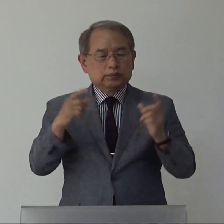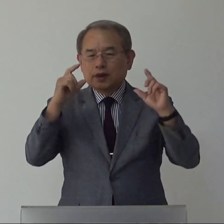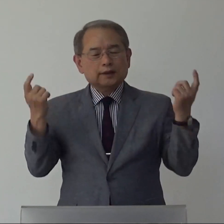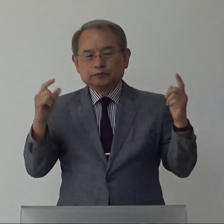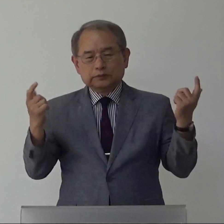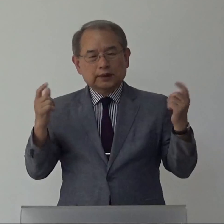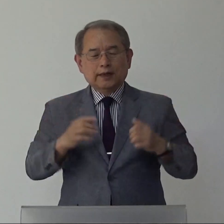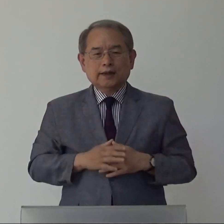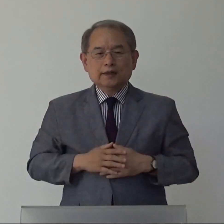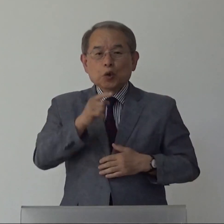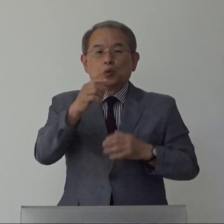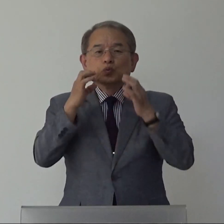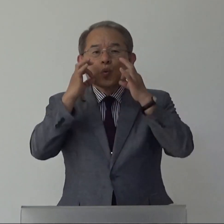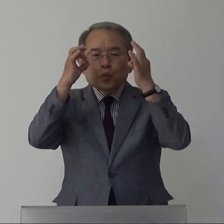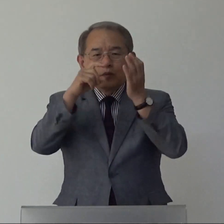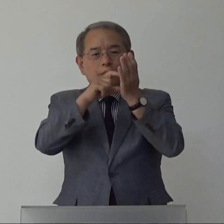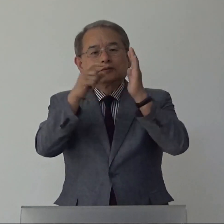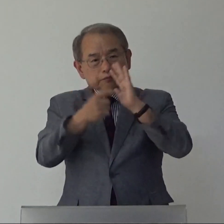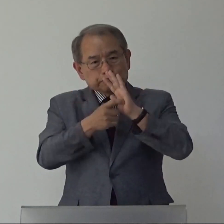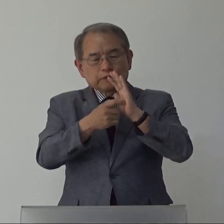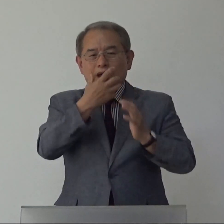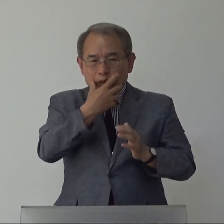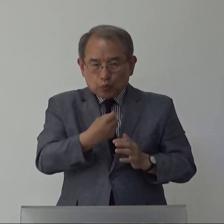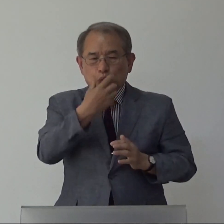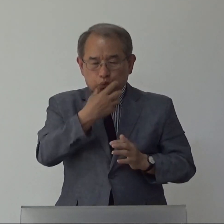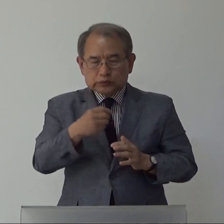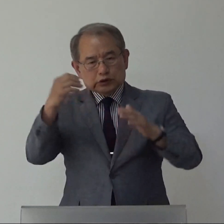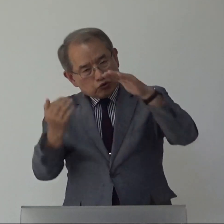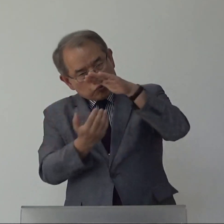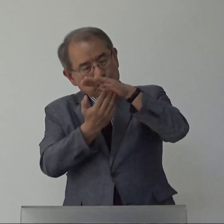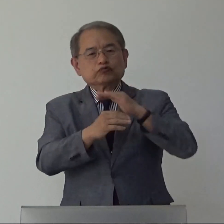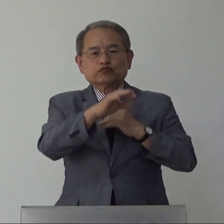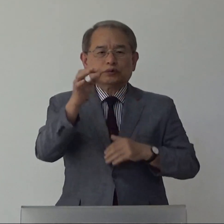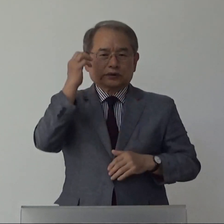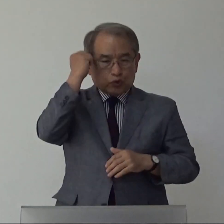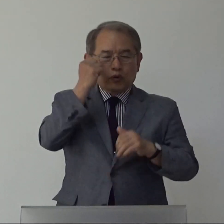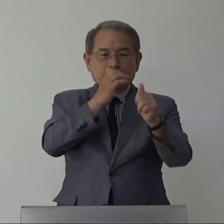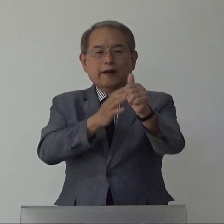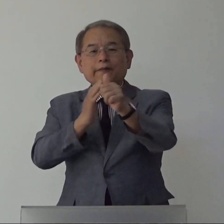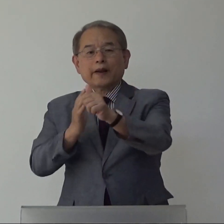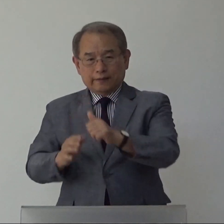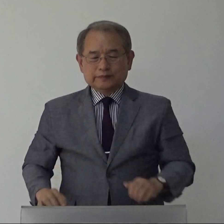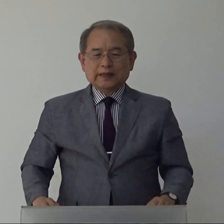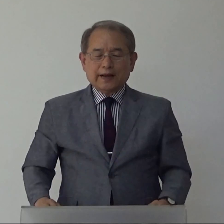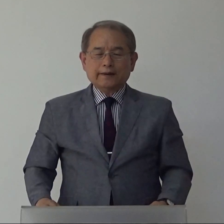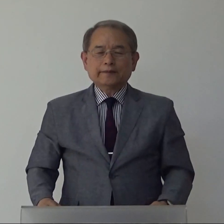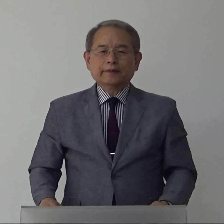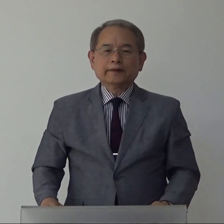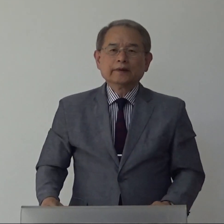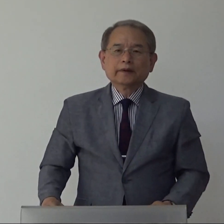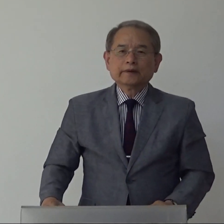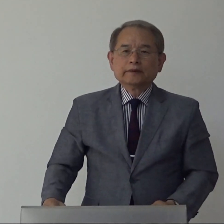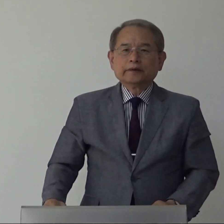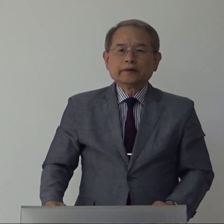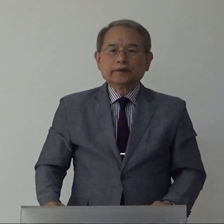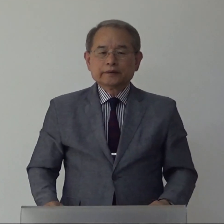노력해야 한다는 것이죠. 행복은 찾아오는 것이 아닙니다. 노력한 만큼 행복이